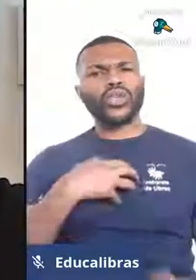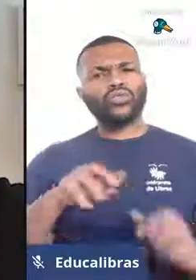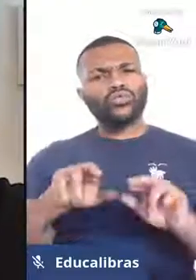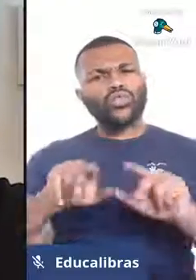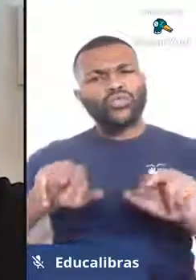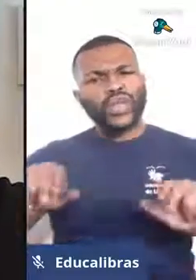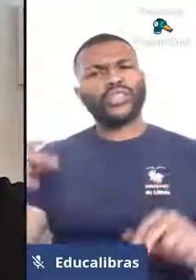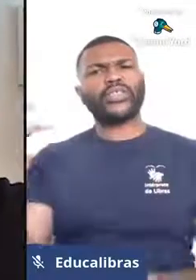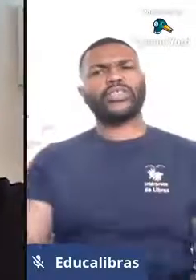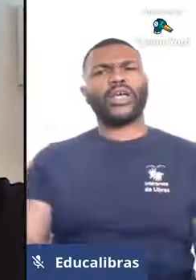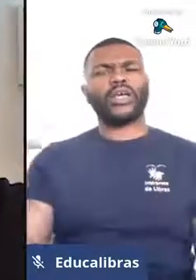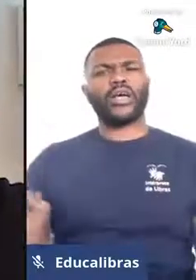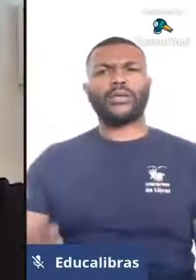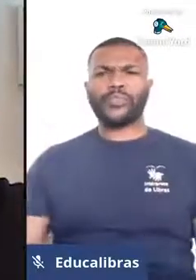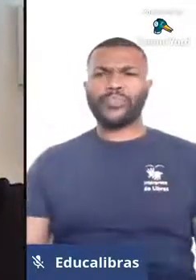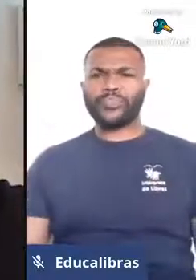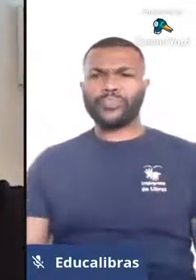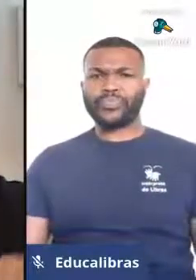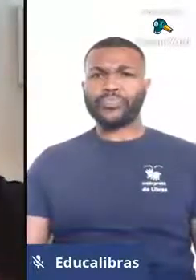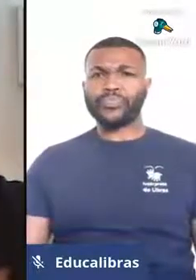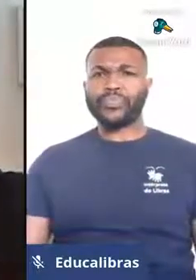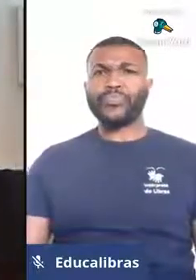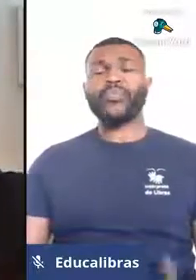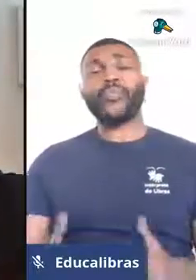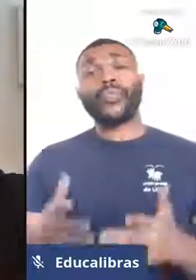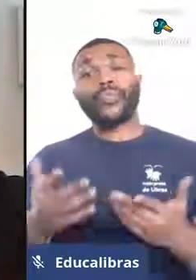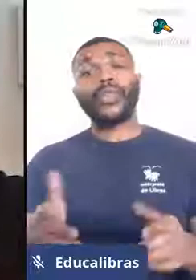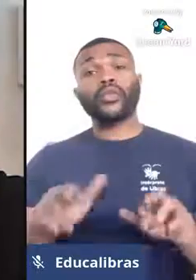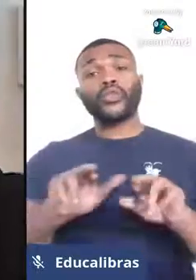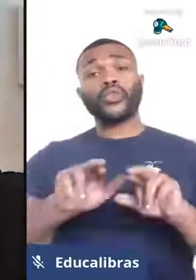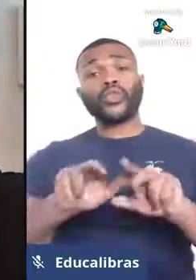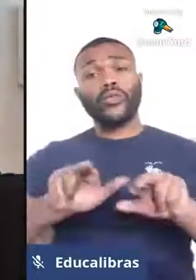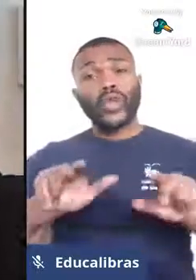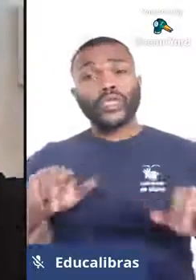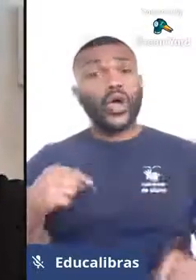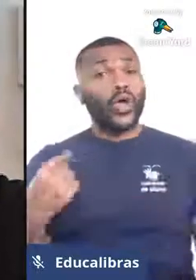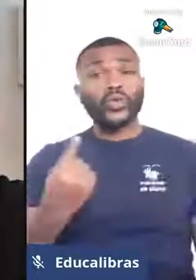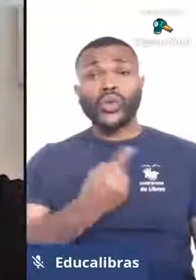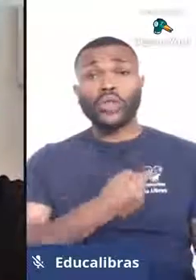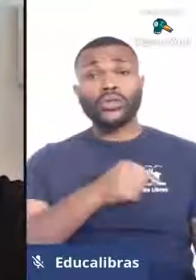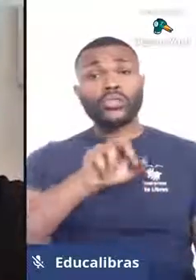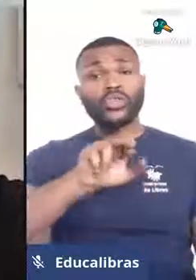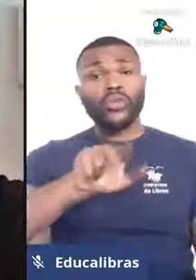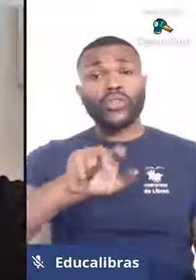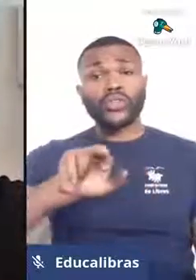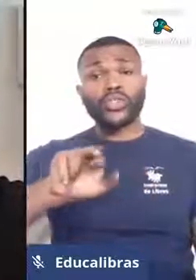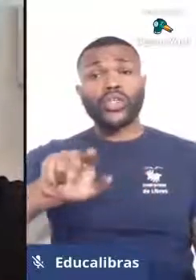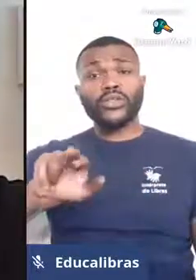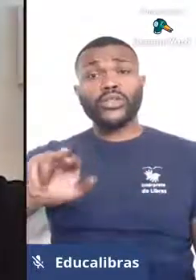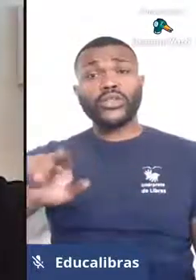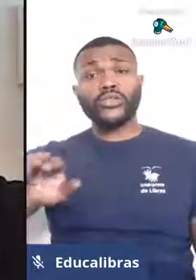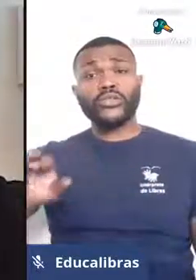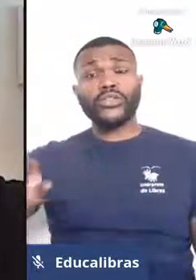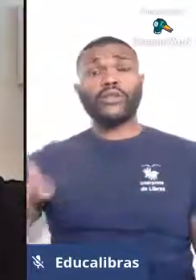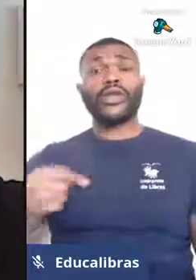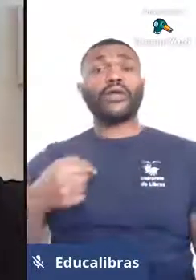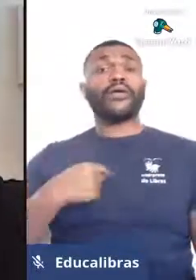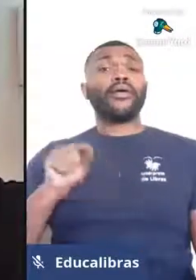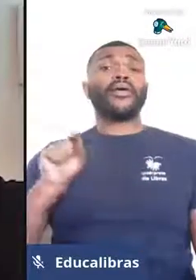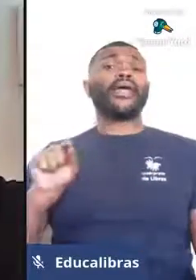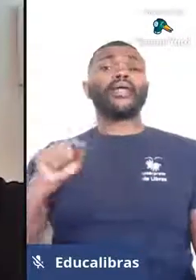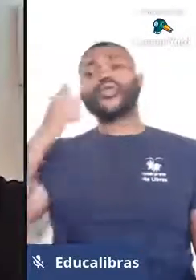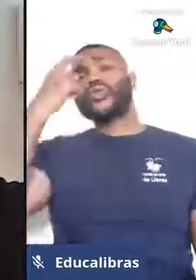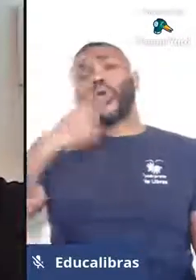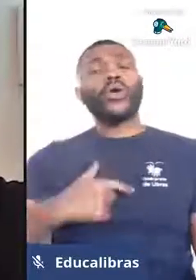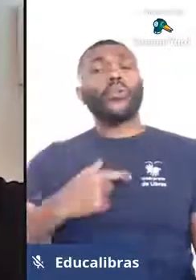diferentes, eu vou deixá-las diferentes de mim, todos somos diferentes, né? Porque quem sou eu para definir qual o